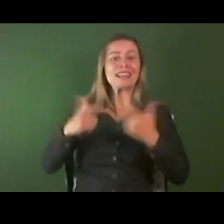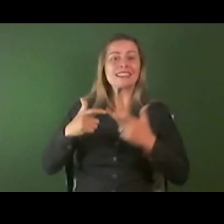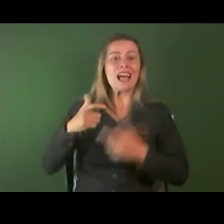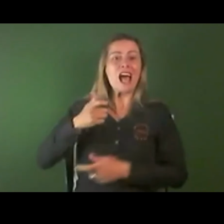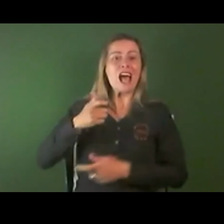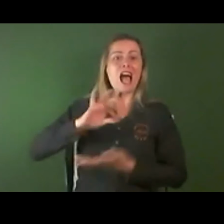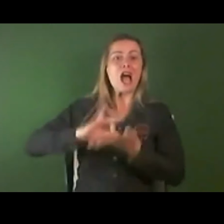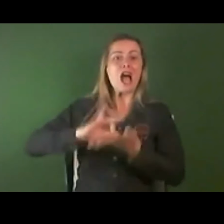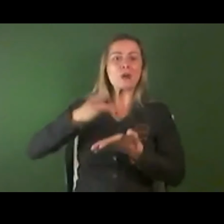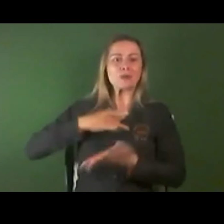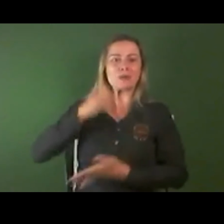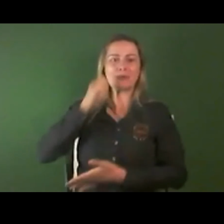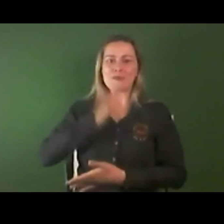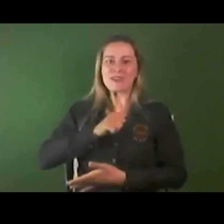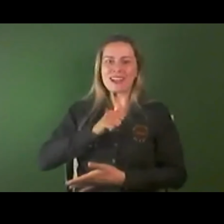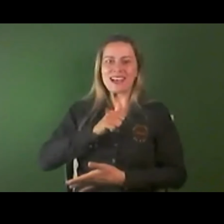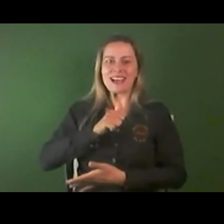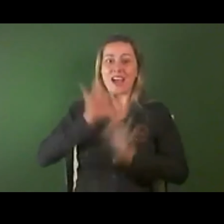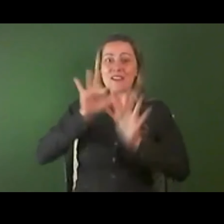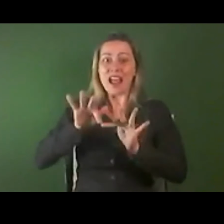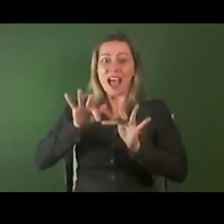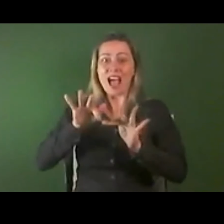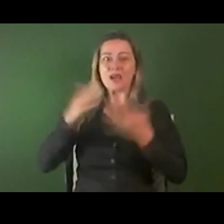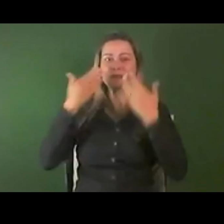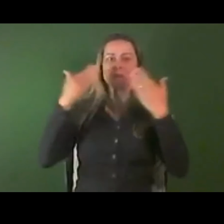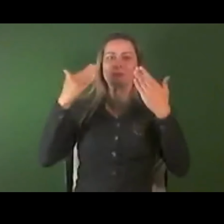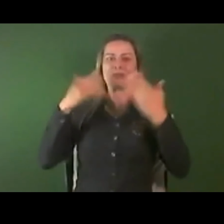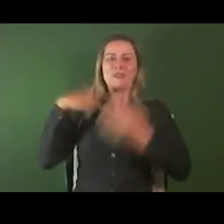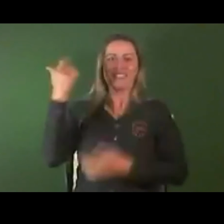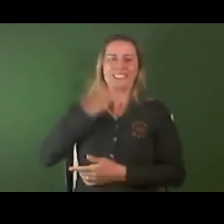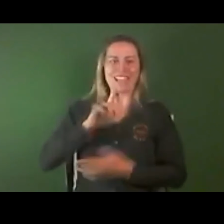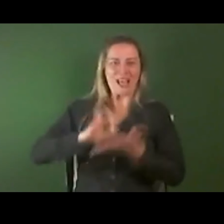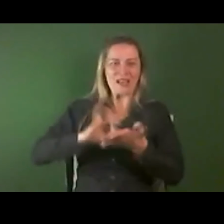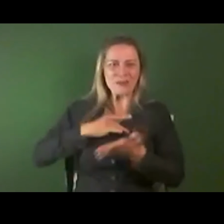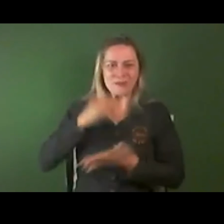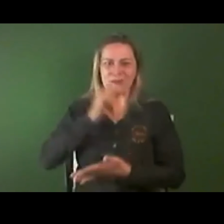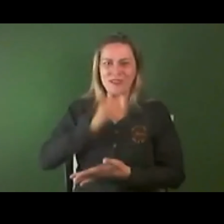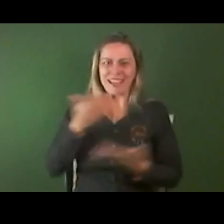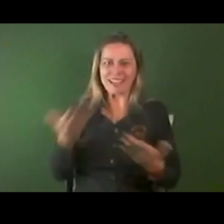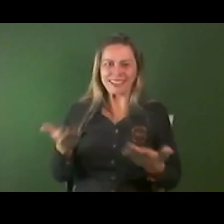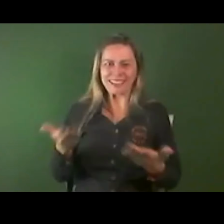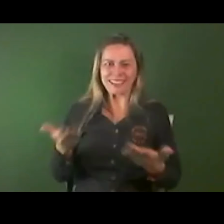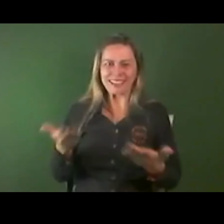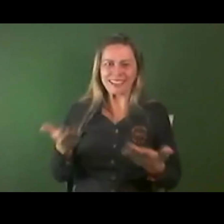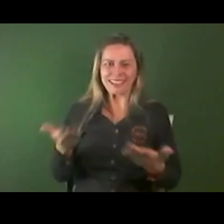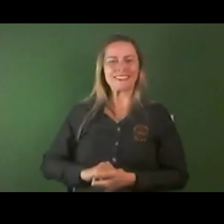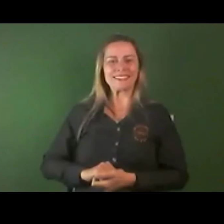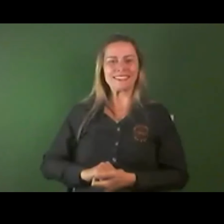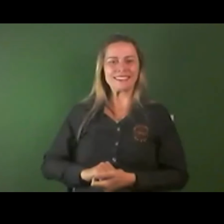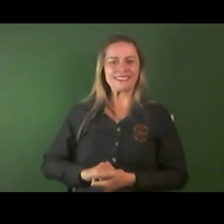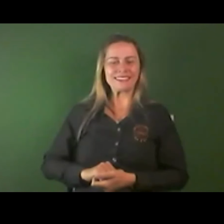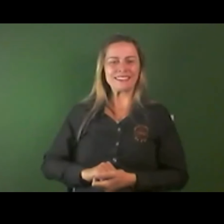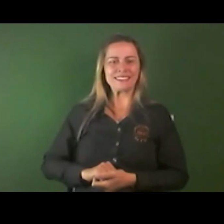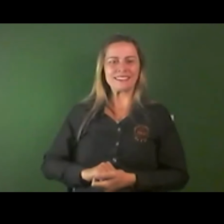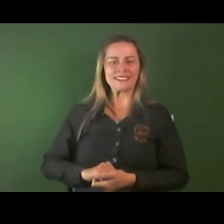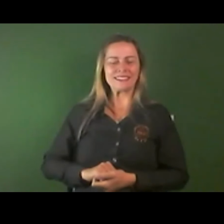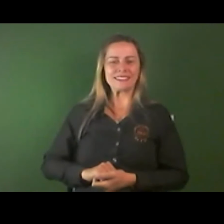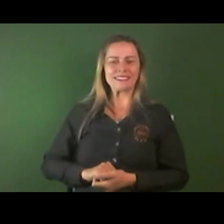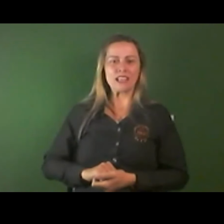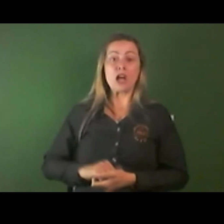mulheres? E aí você, pum, surpreendeu. Então, eu vou querer esses nomes, tá? Logo.